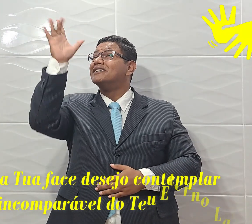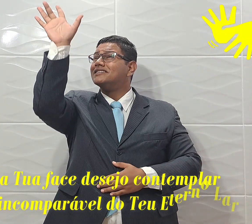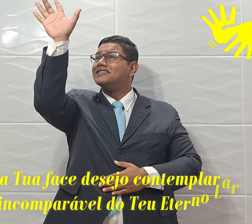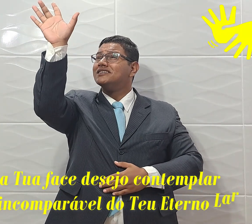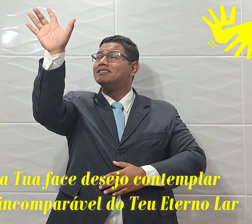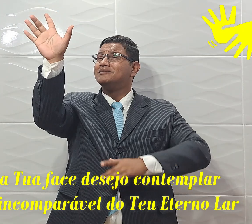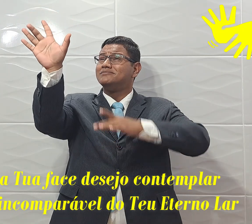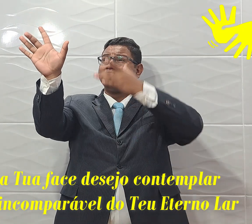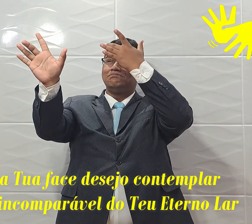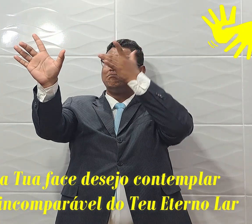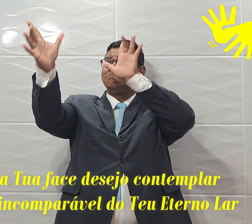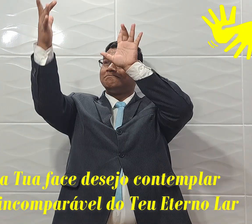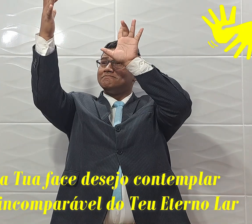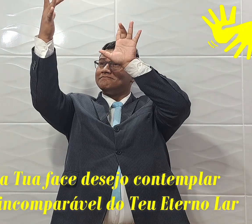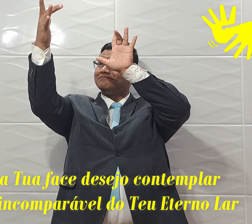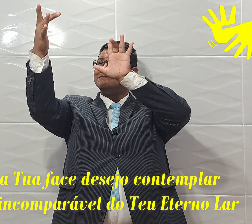Face